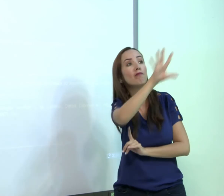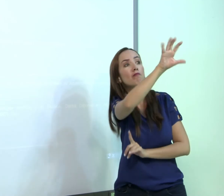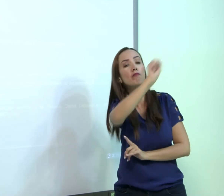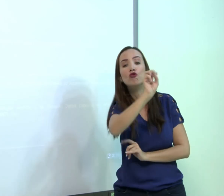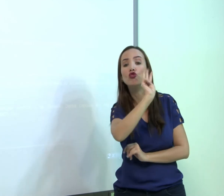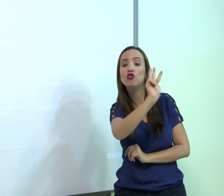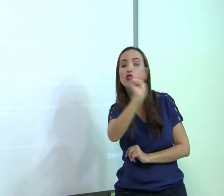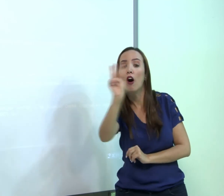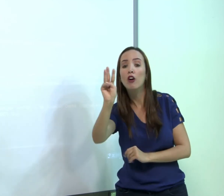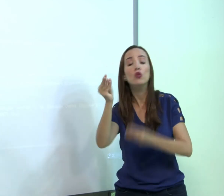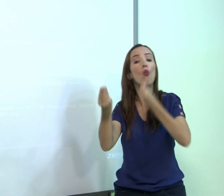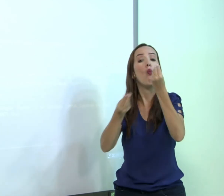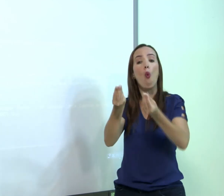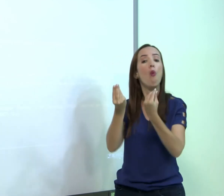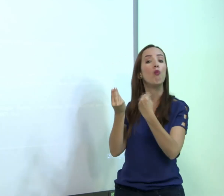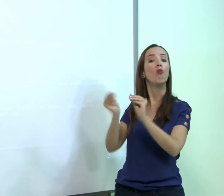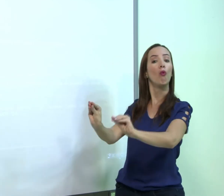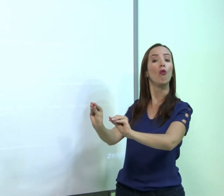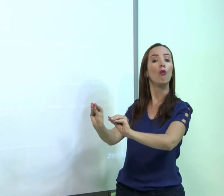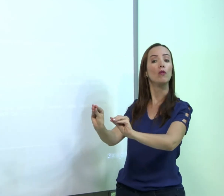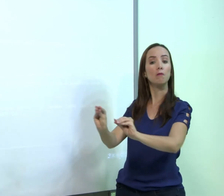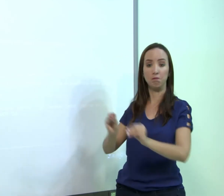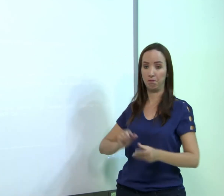você pegar algo da internet,